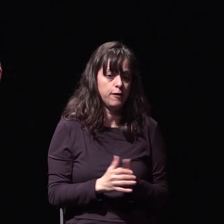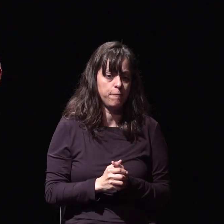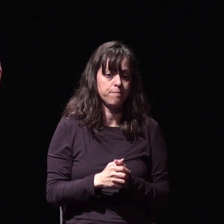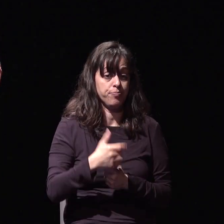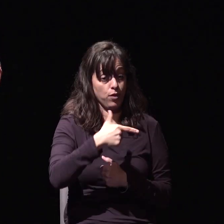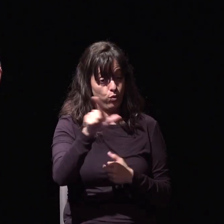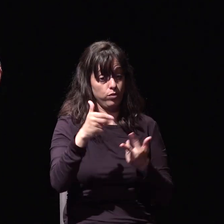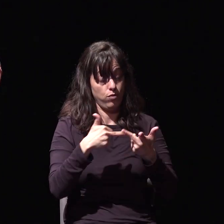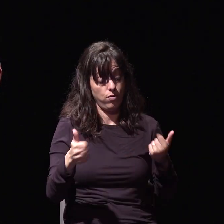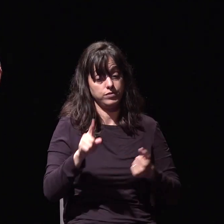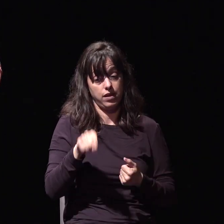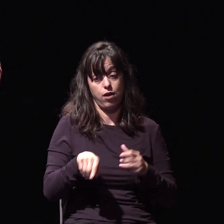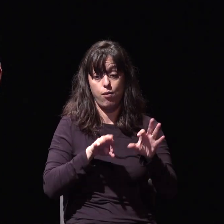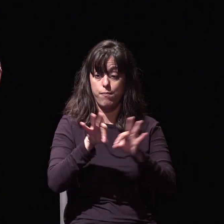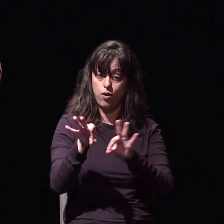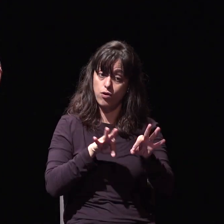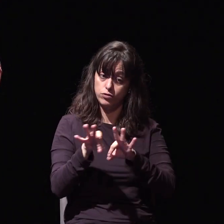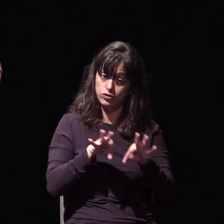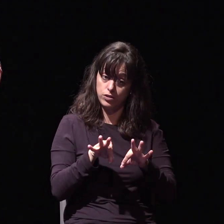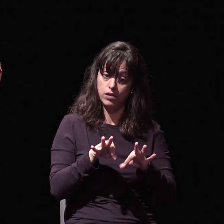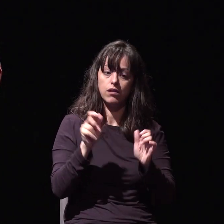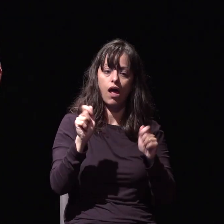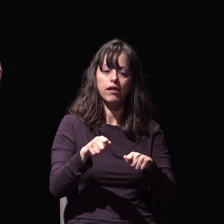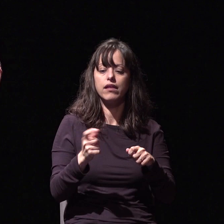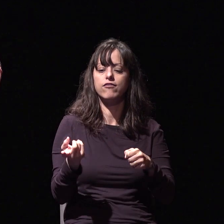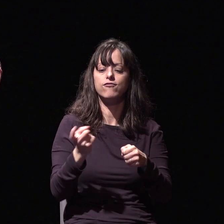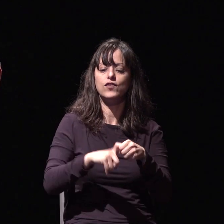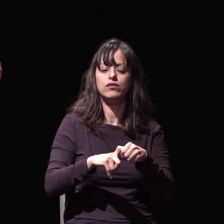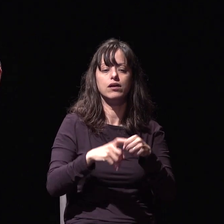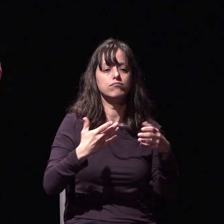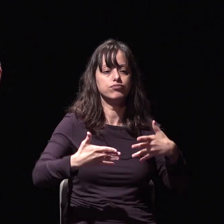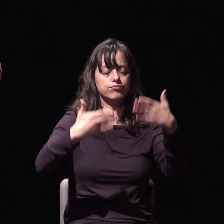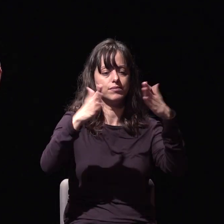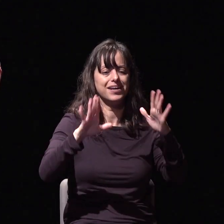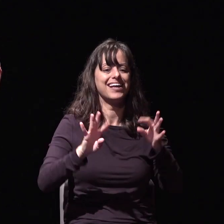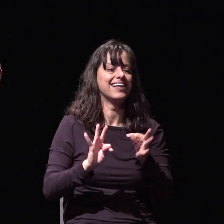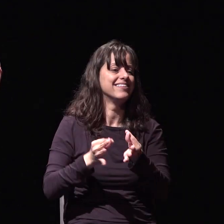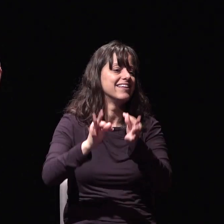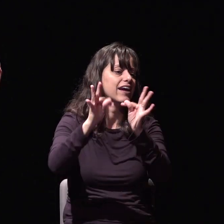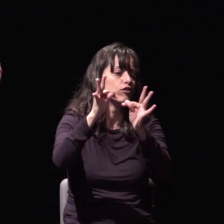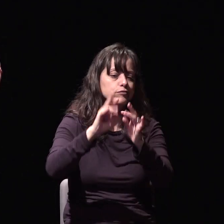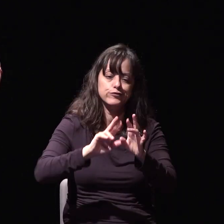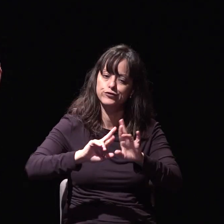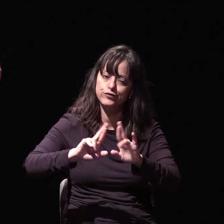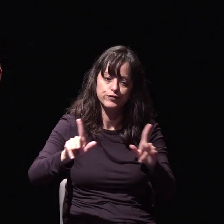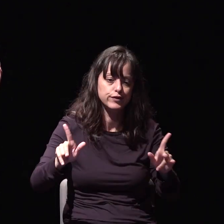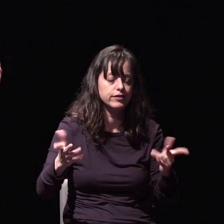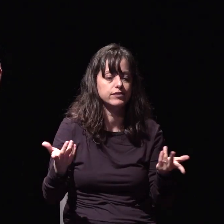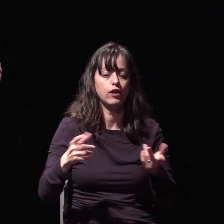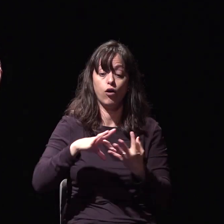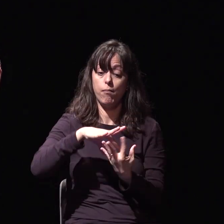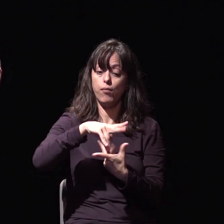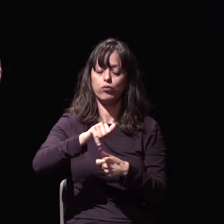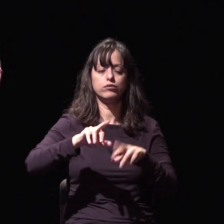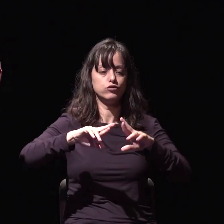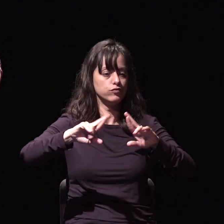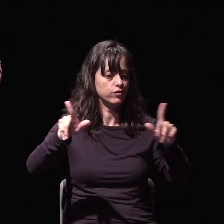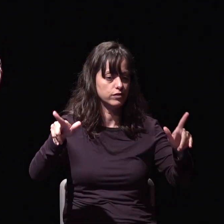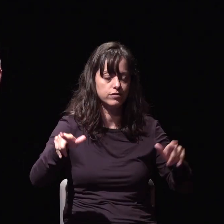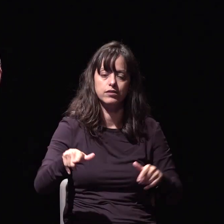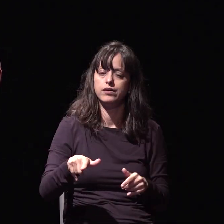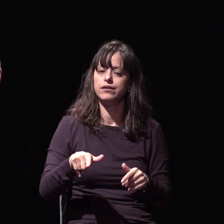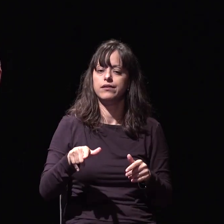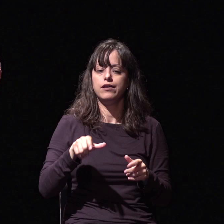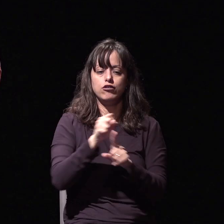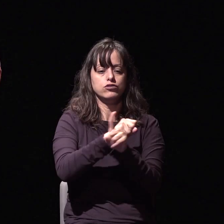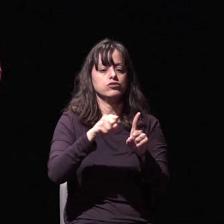projetos executivos, basta refazer. Né? As tecnologias avançaram, o mundo avançou, a sociedade